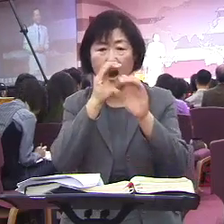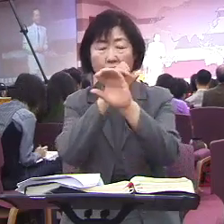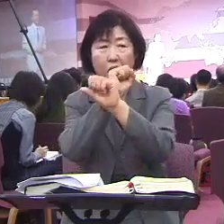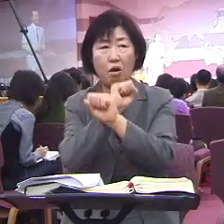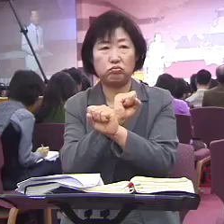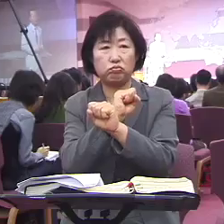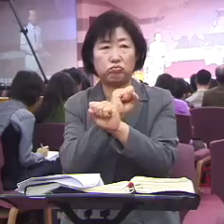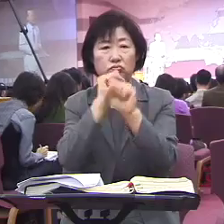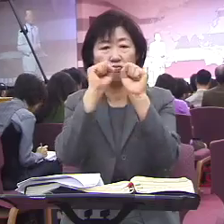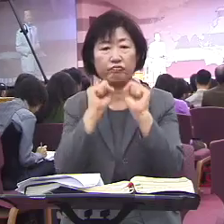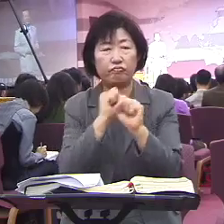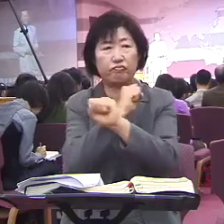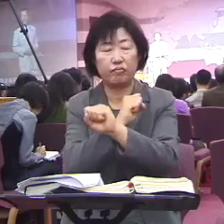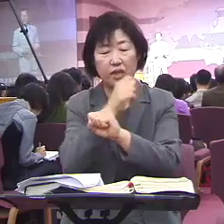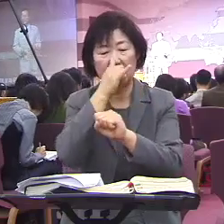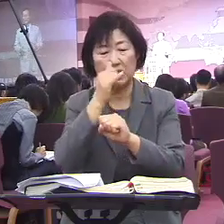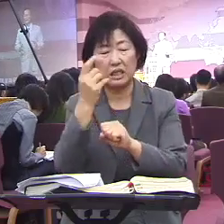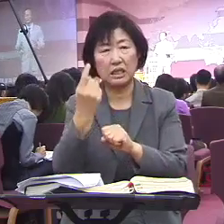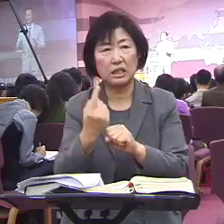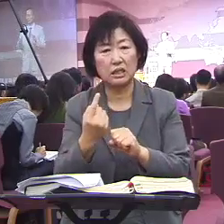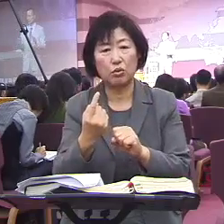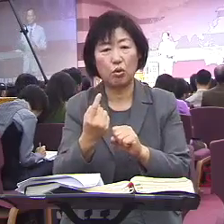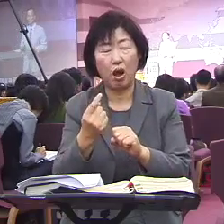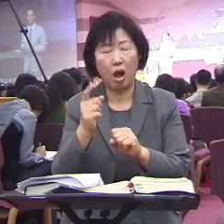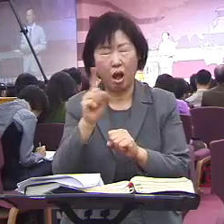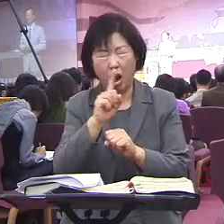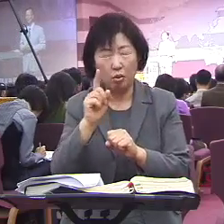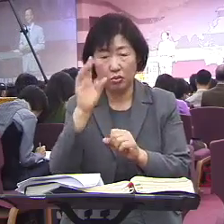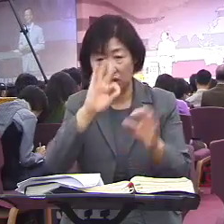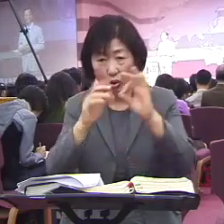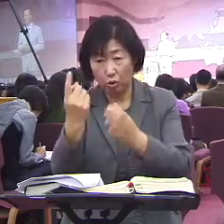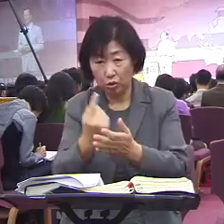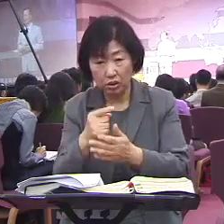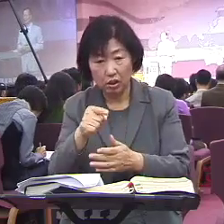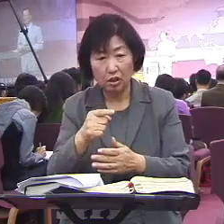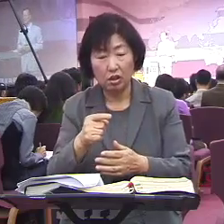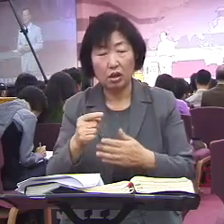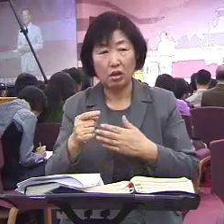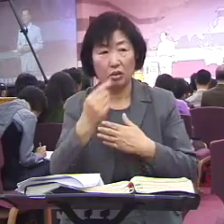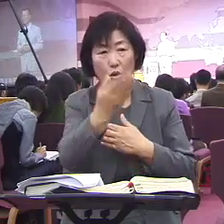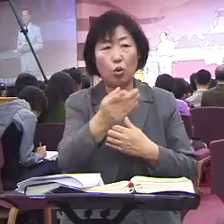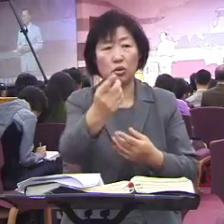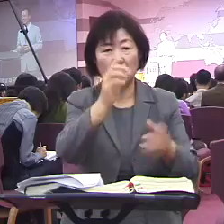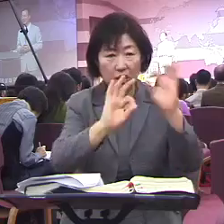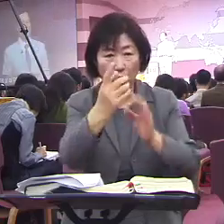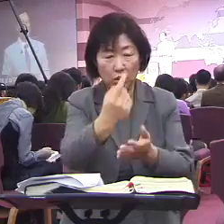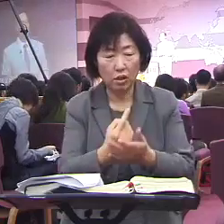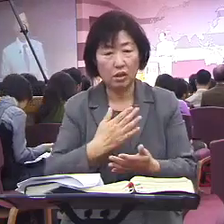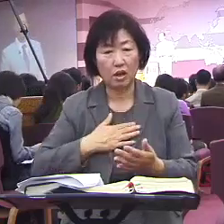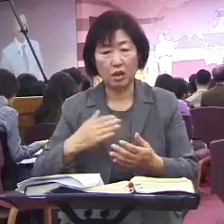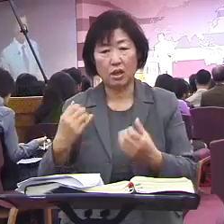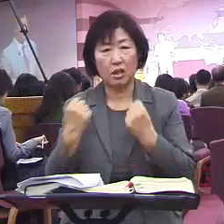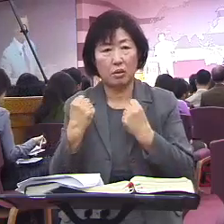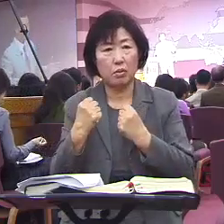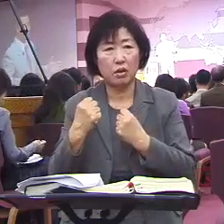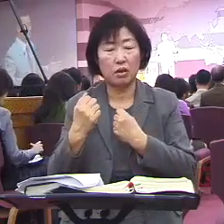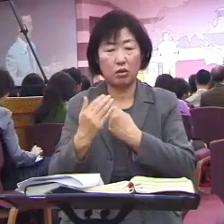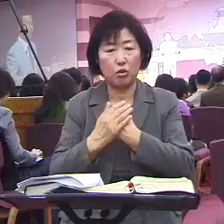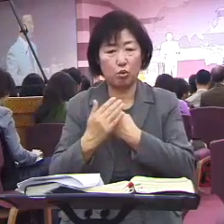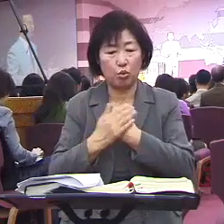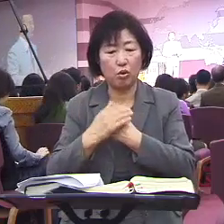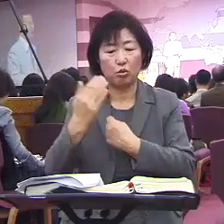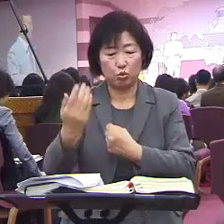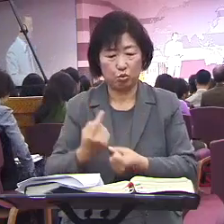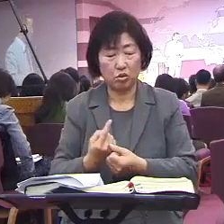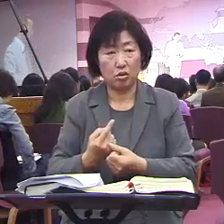때 아무도 찾아주지 않는 그것을 너는 찾아와서 나에게 힘이 되어주었다. 그때 깜짝